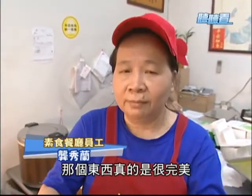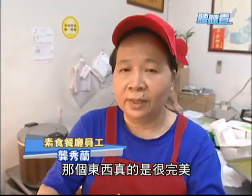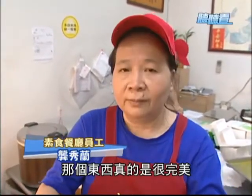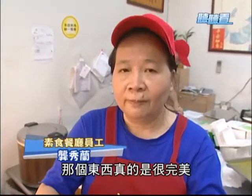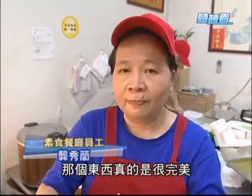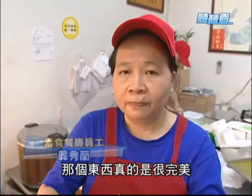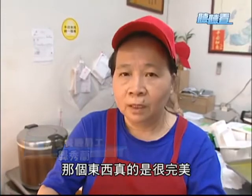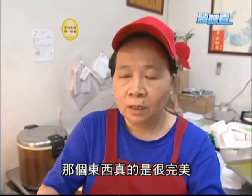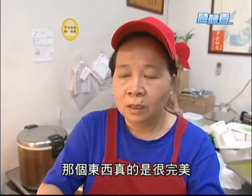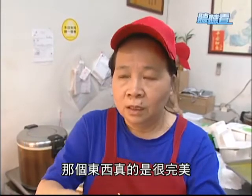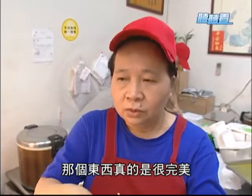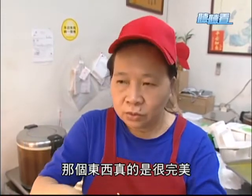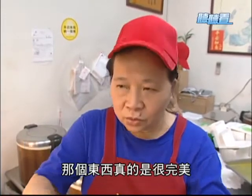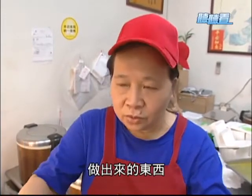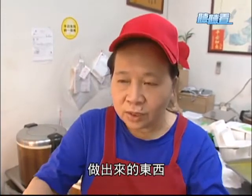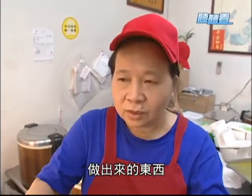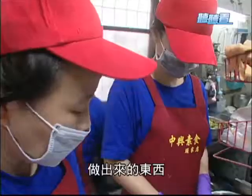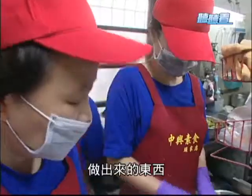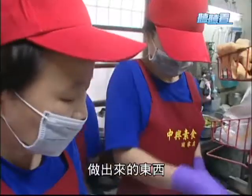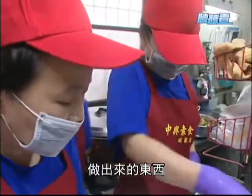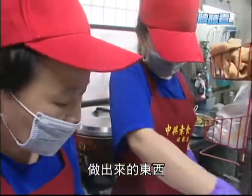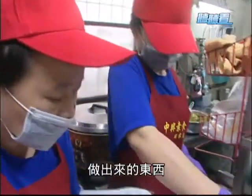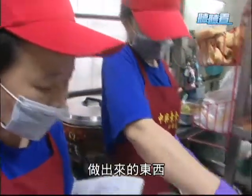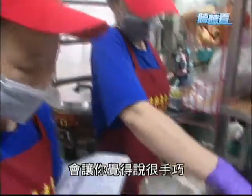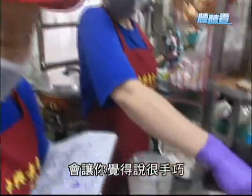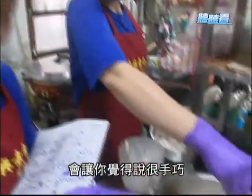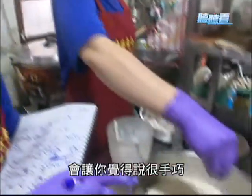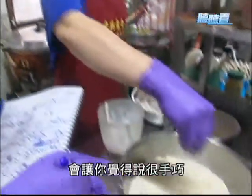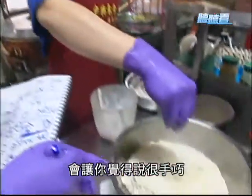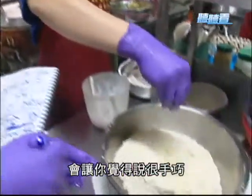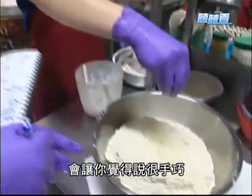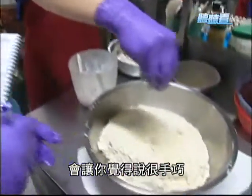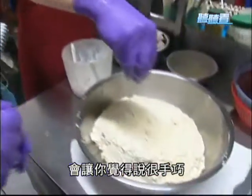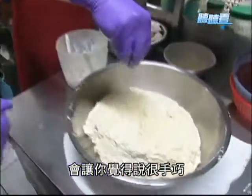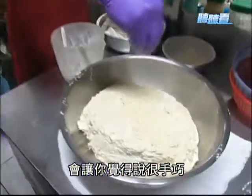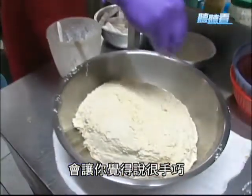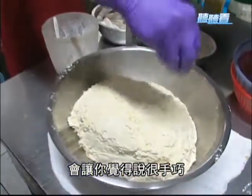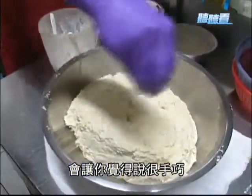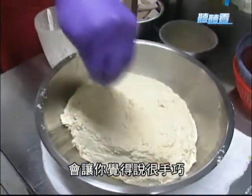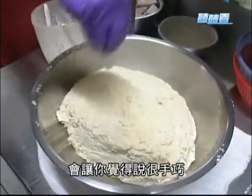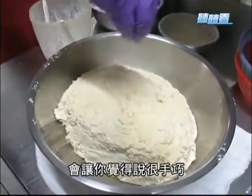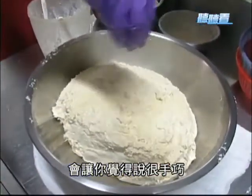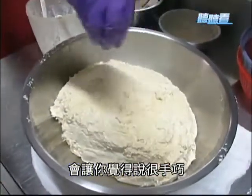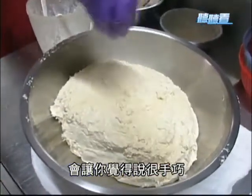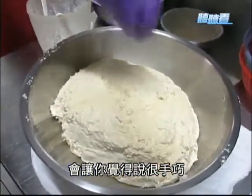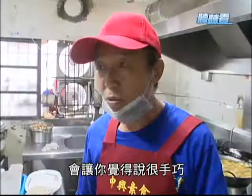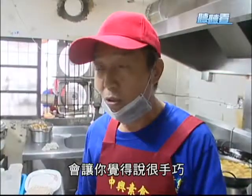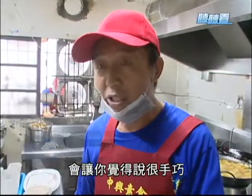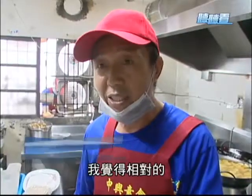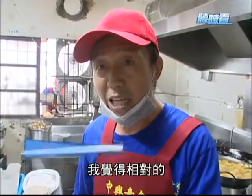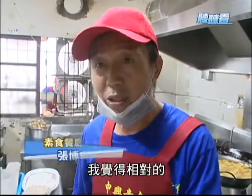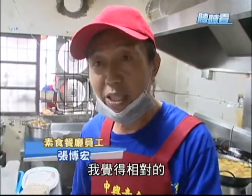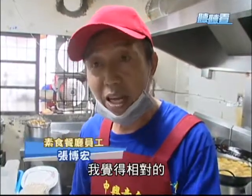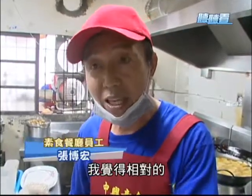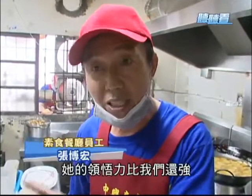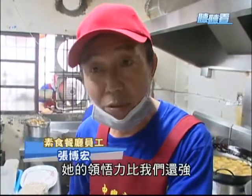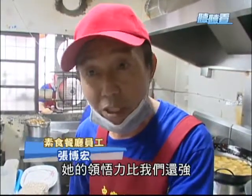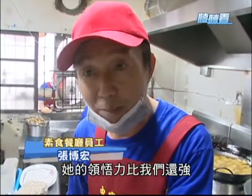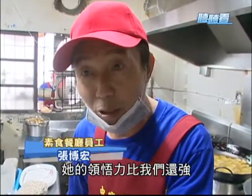美，做出来的东西会让你觉得说，哎，很手巧。 我觉得相对的，他的领悟力比我